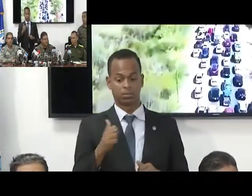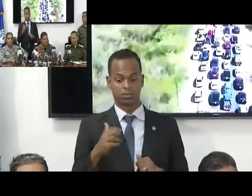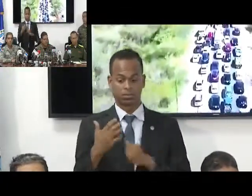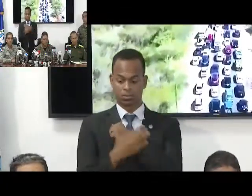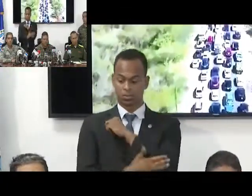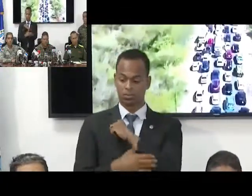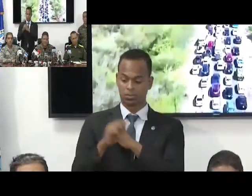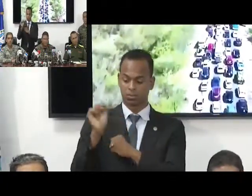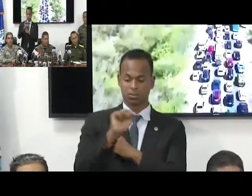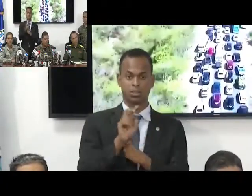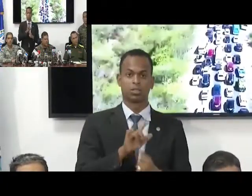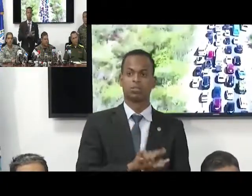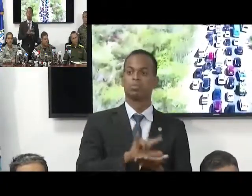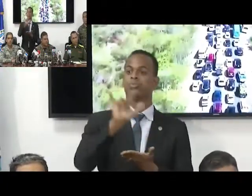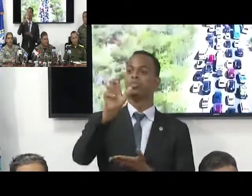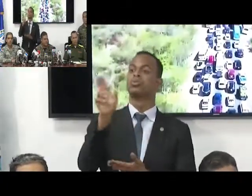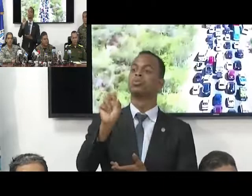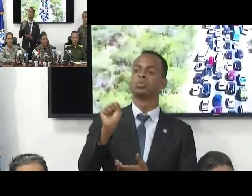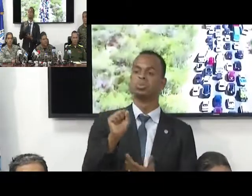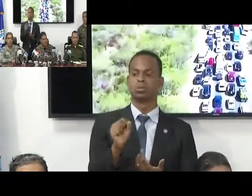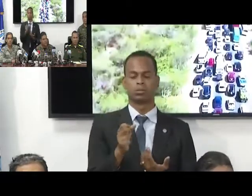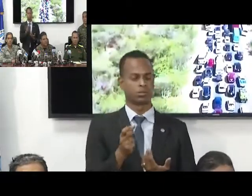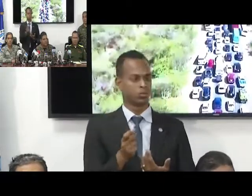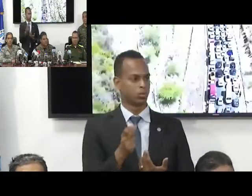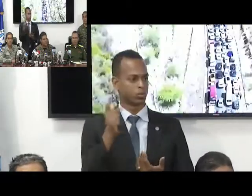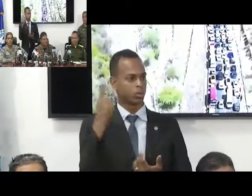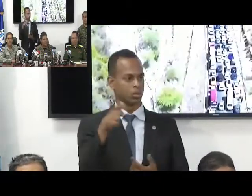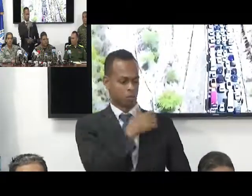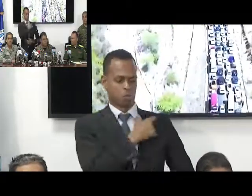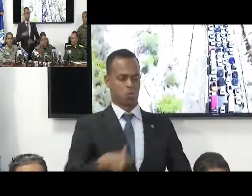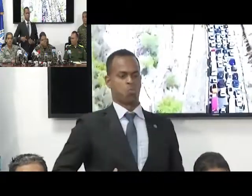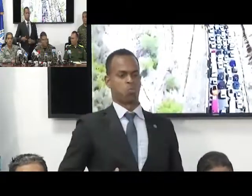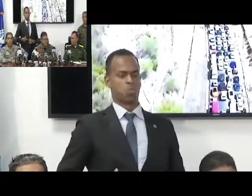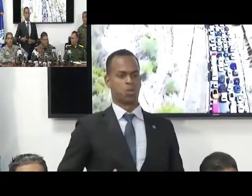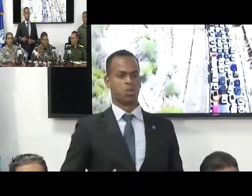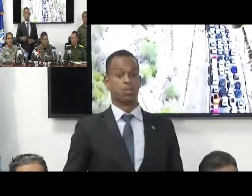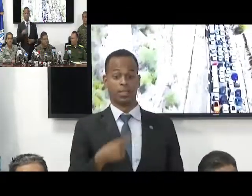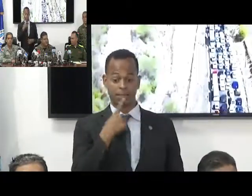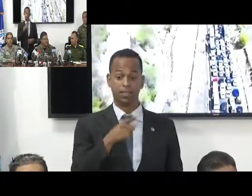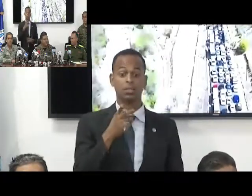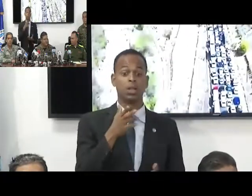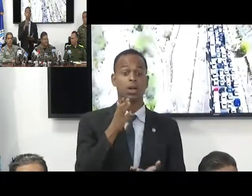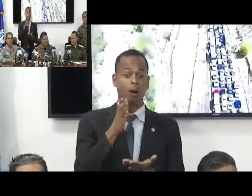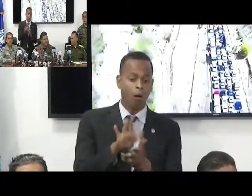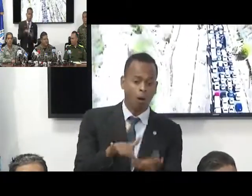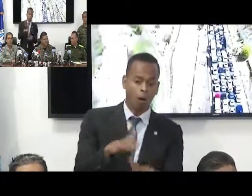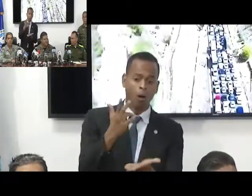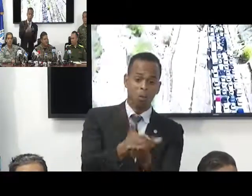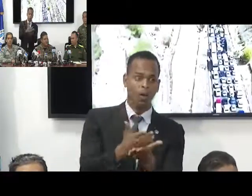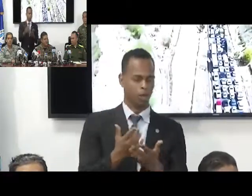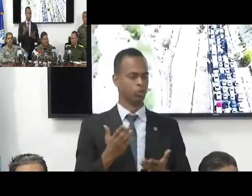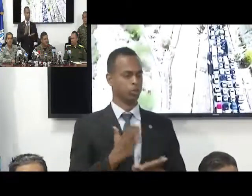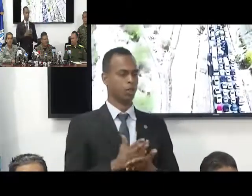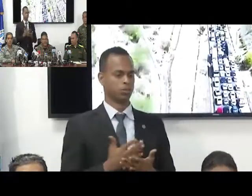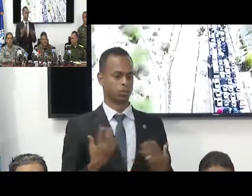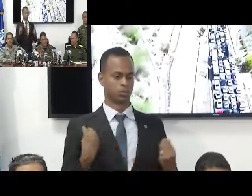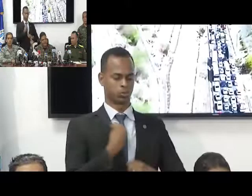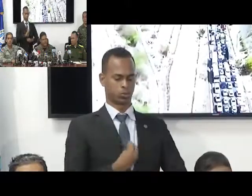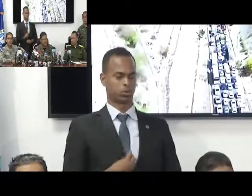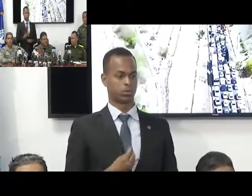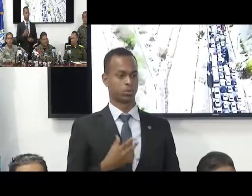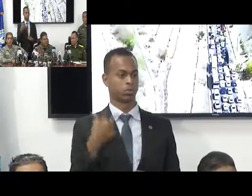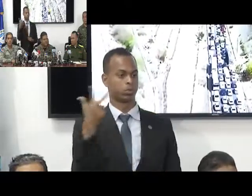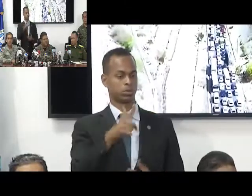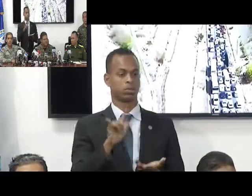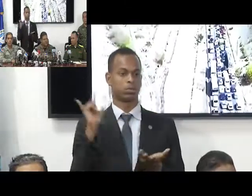visitan Estados Unidos, que siempre lo toman de ejemplo, usted lo ve con el cinturón de seguridad, usted lo ve cuando dicen para, se paran de verdad, y usted lo ve que andan con su camisa puesta, y de que cruzan